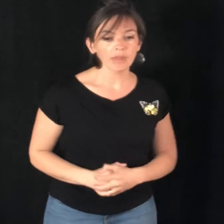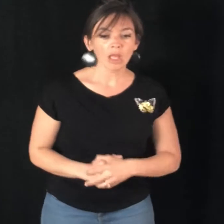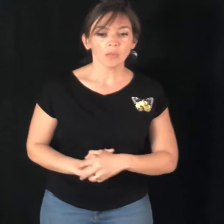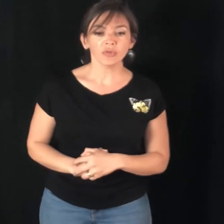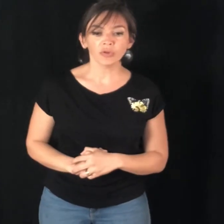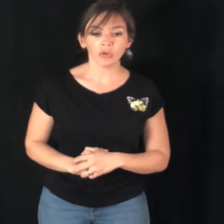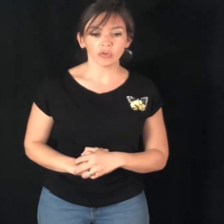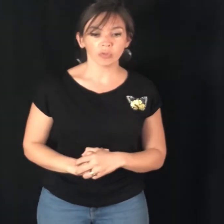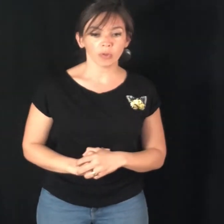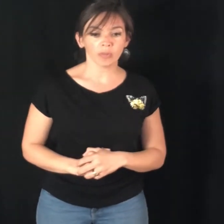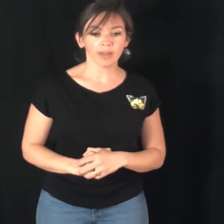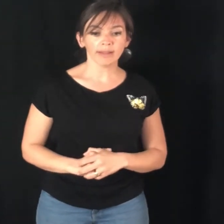Plus fort que Superman.